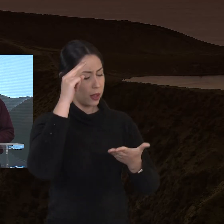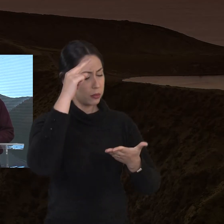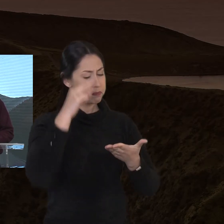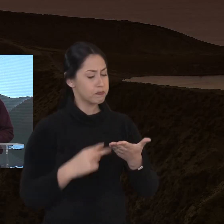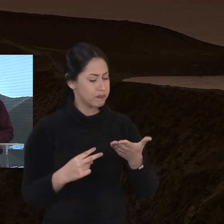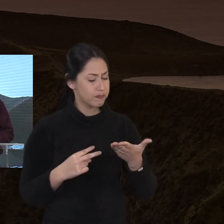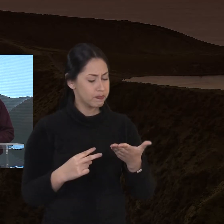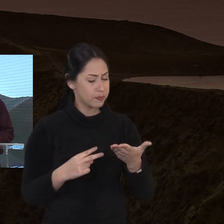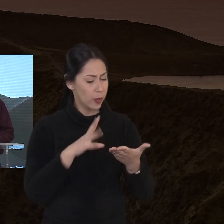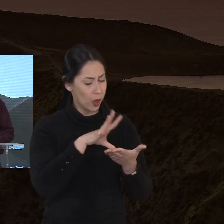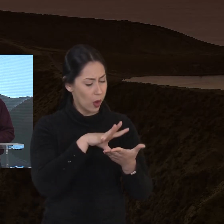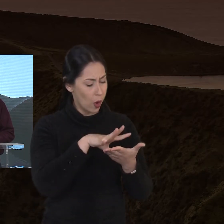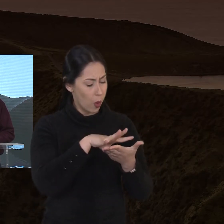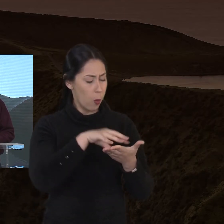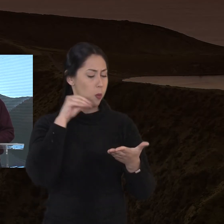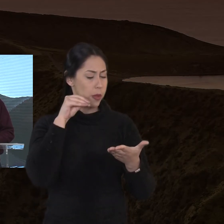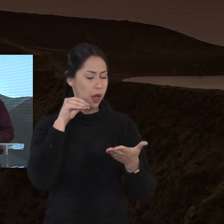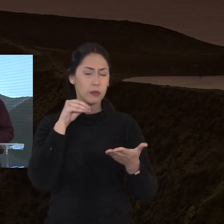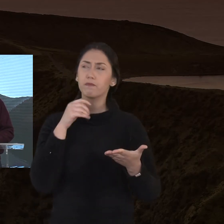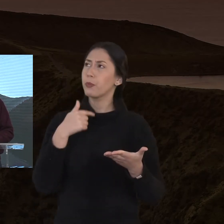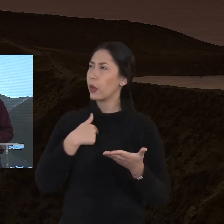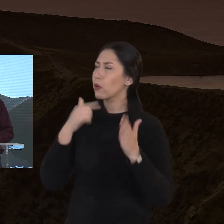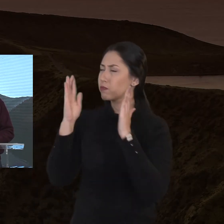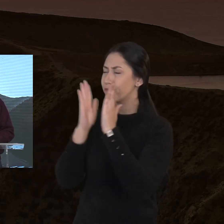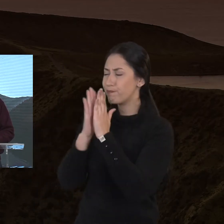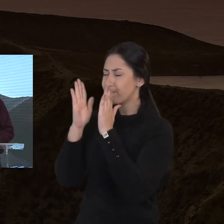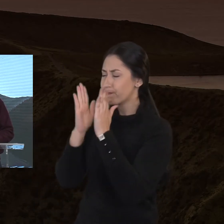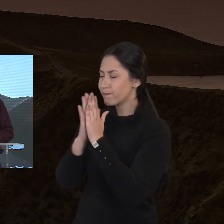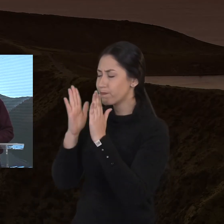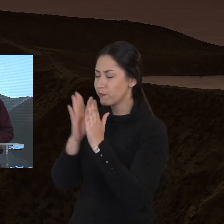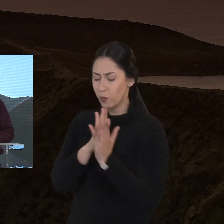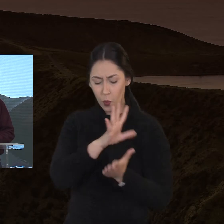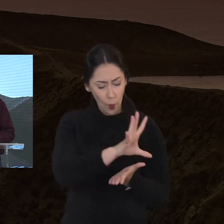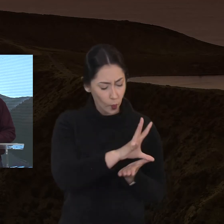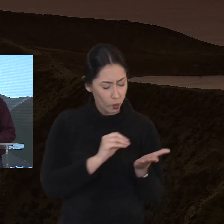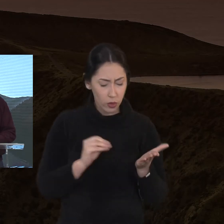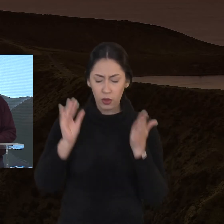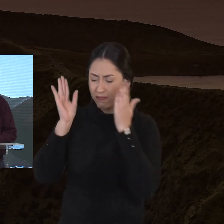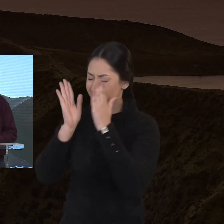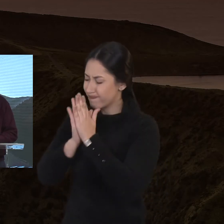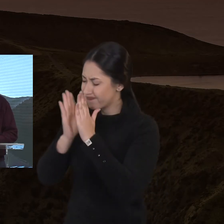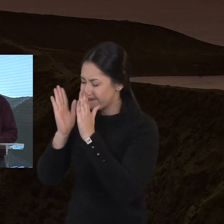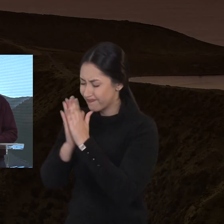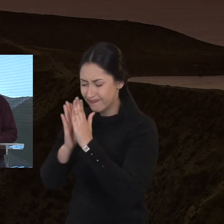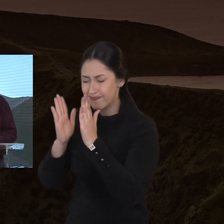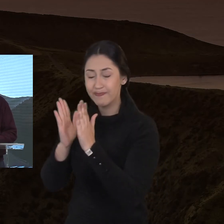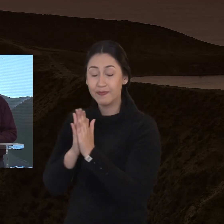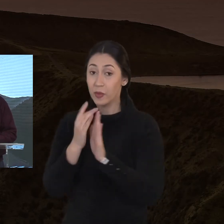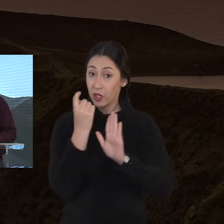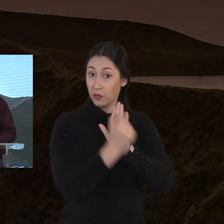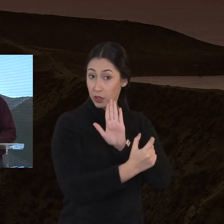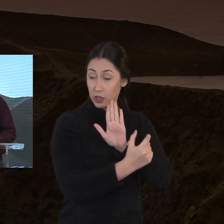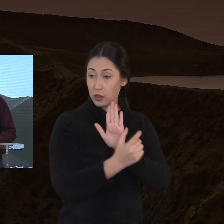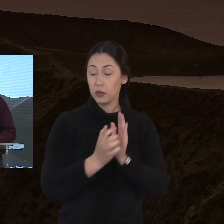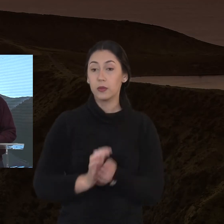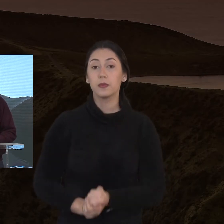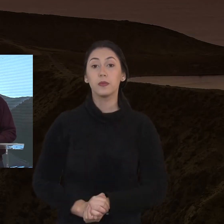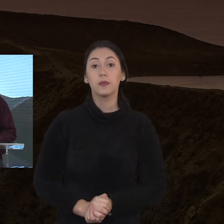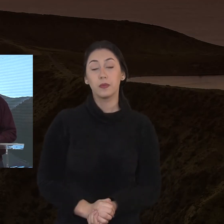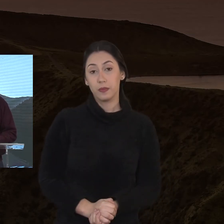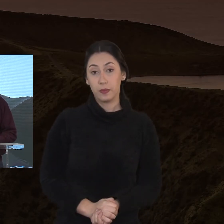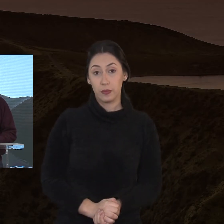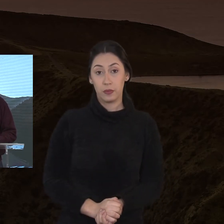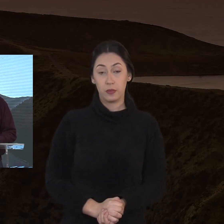usar aquele versículo como o teor conteúdo da sua oração ore ao senhor com aquele versículo louvado seja o senhor